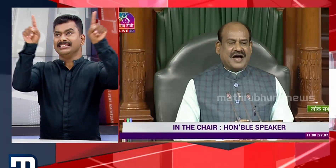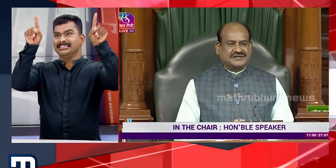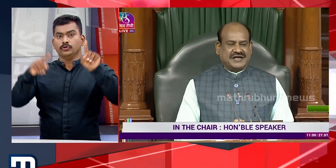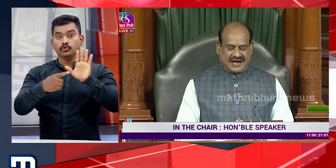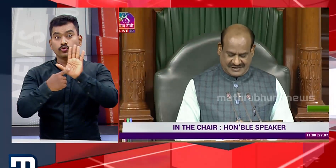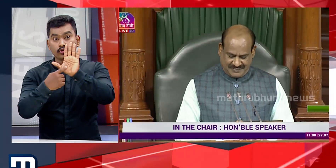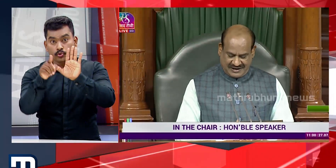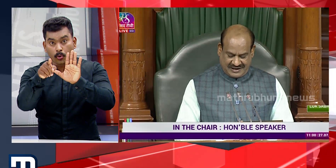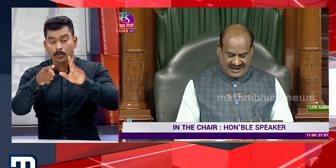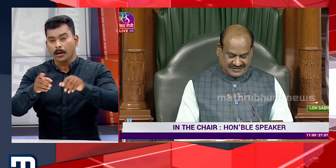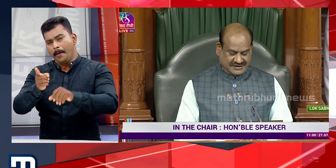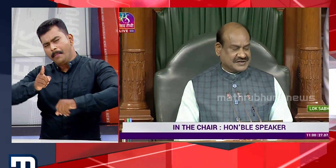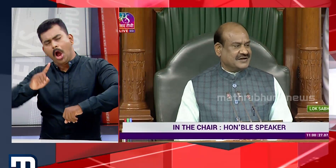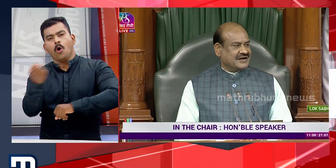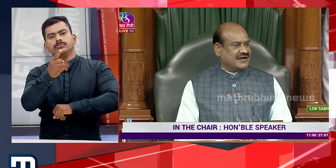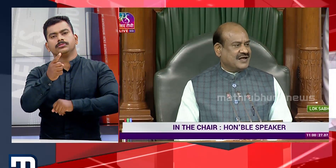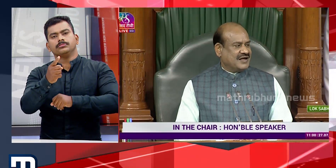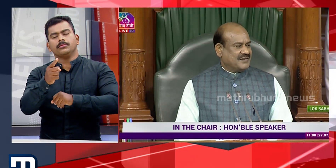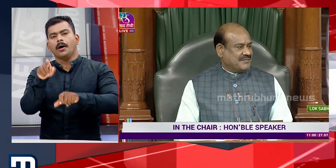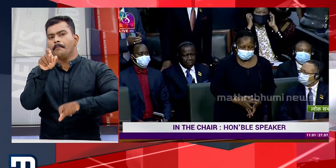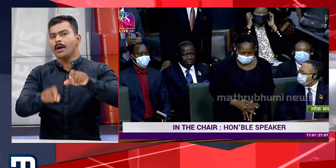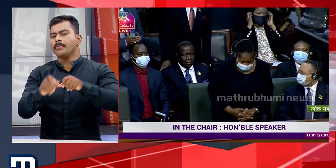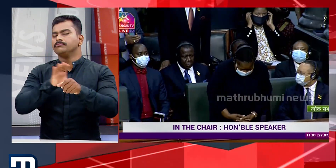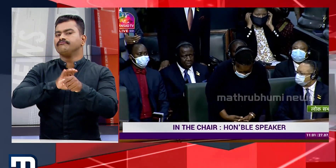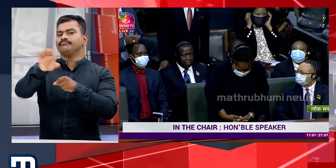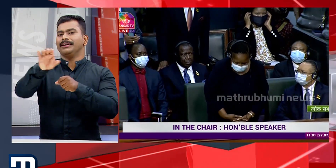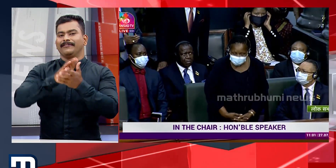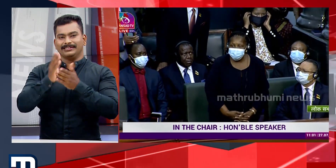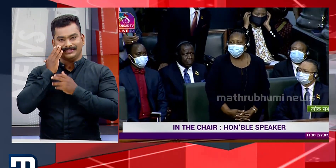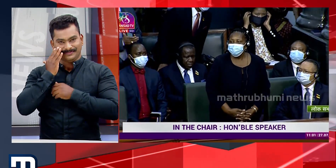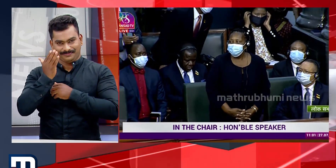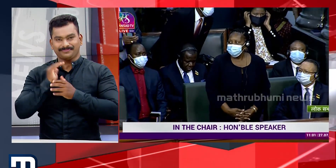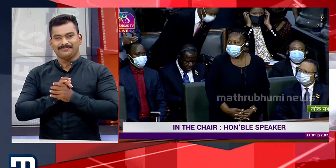ഉയർത്തിയുള്ള പ്രതിഷേധങ്ങളെ തുടർന്ന് സഭയിൽ നിന്ന് അംഗങ്ങളെ സസ്പെൻഡ് ചെയ്തത്.